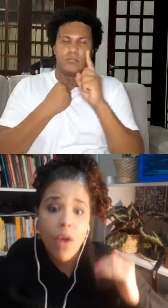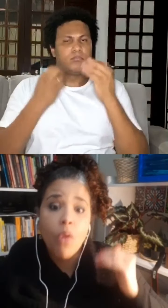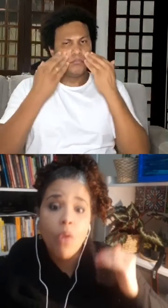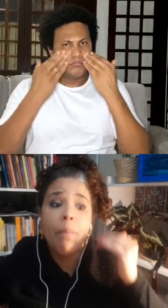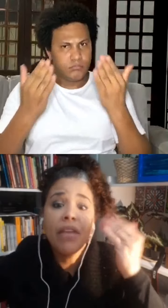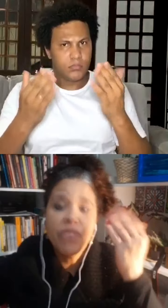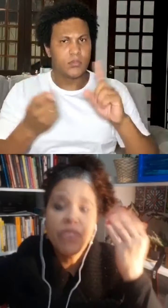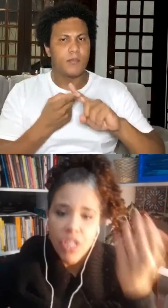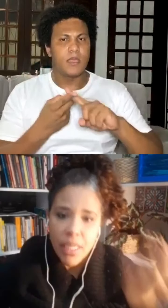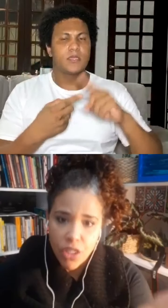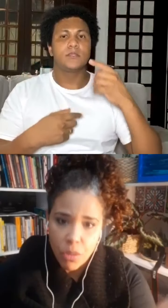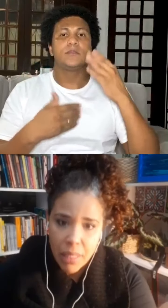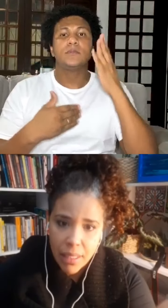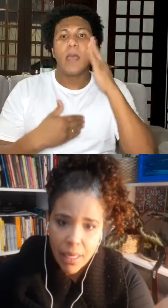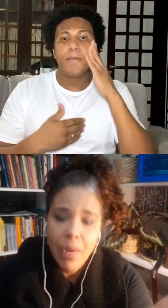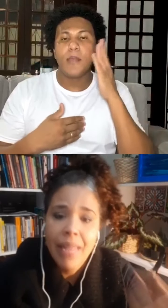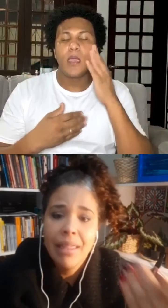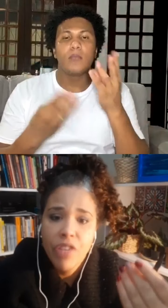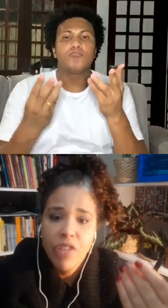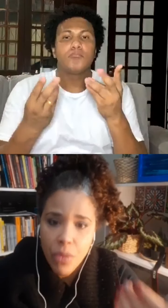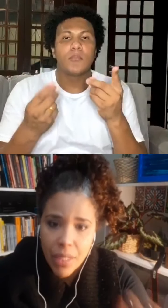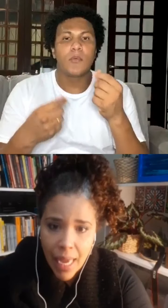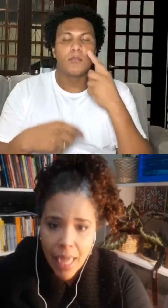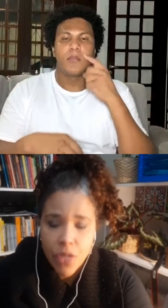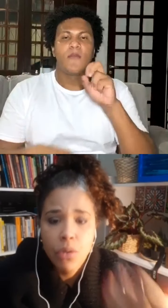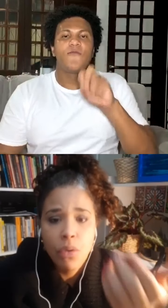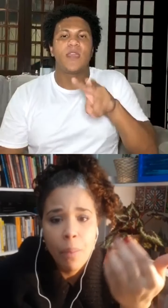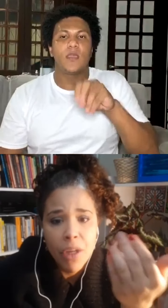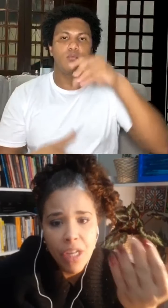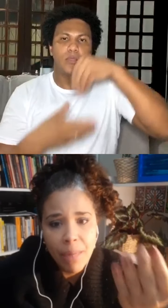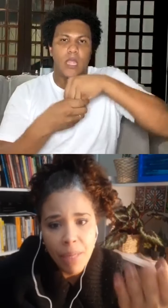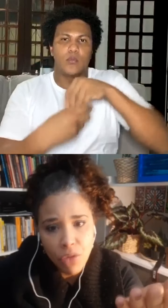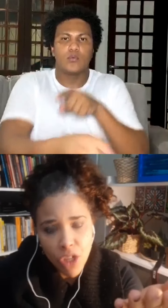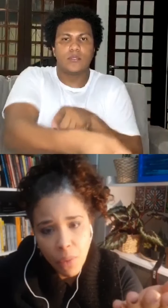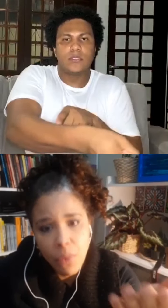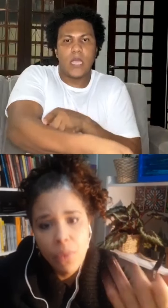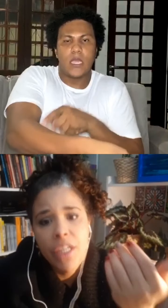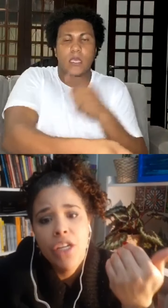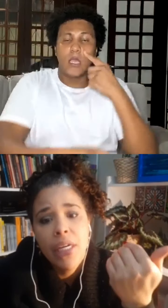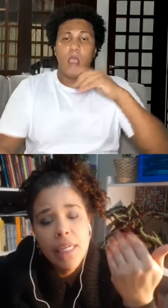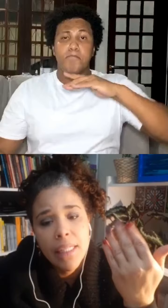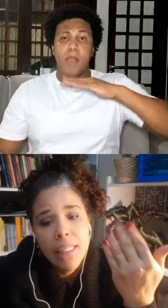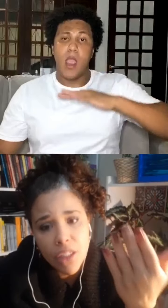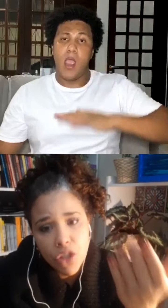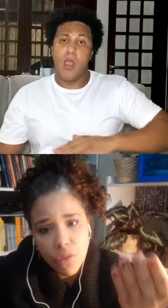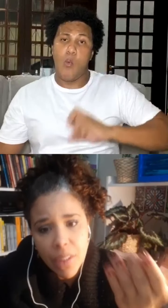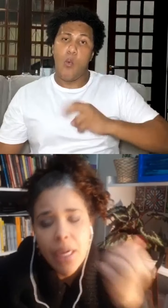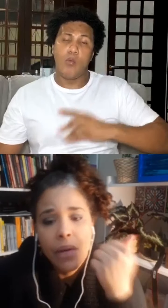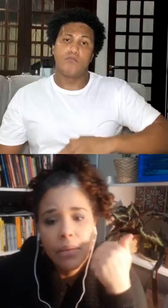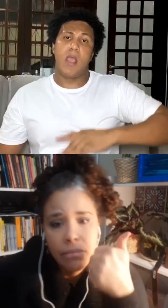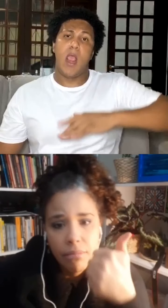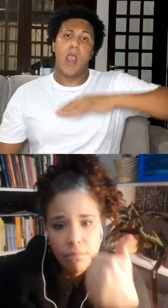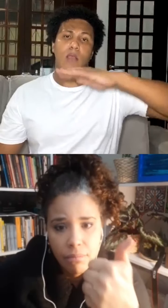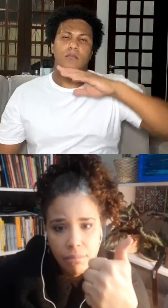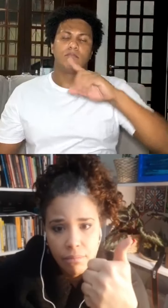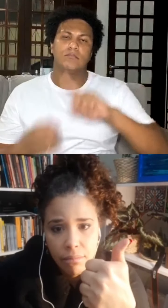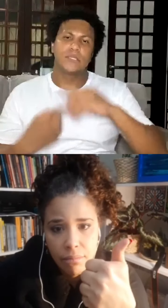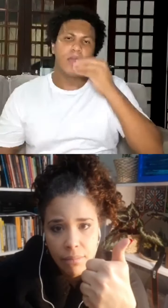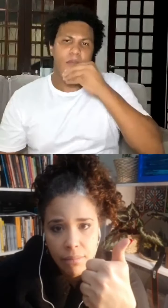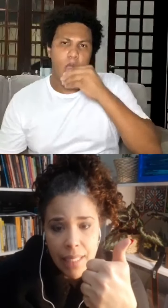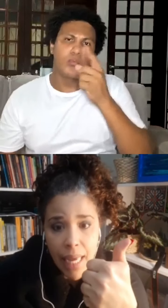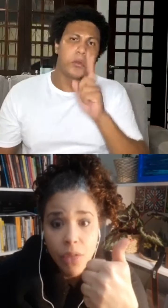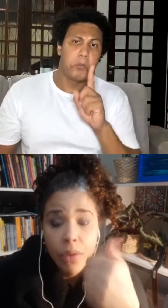como prevenir a transmissão através do sexo, do compartilhamento de agulhas, da transfusão,